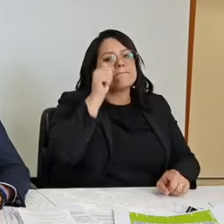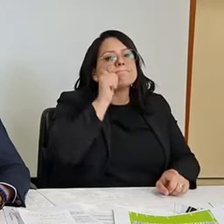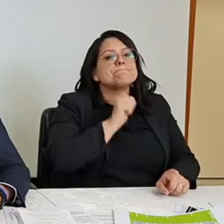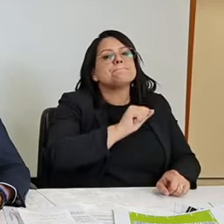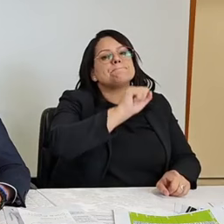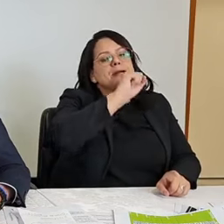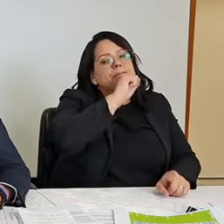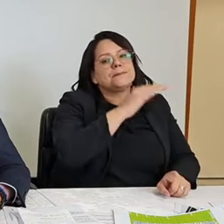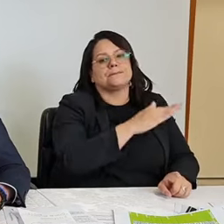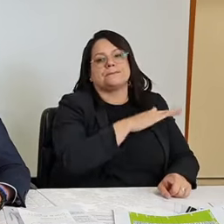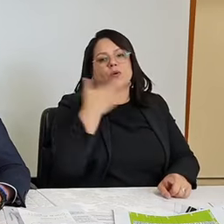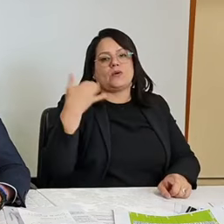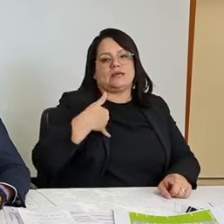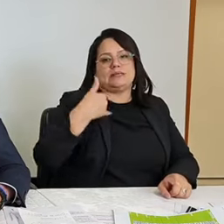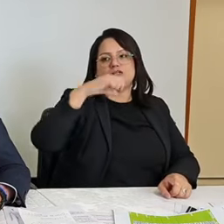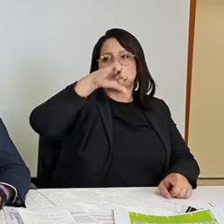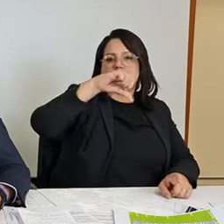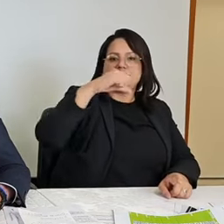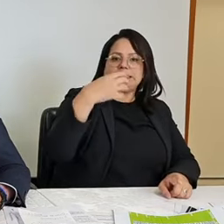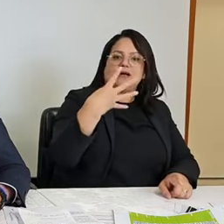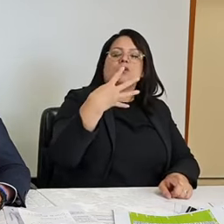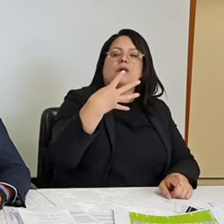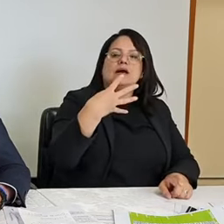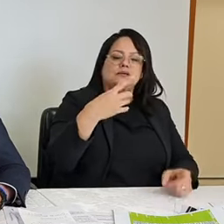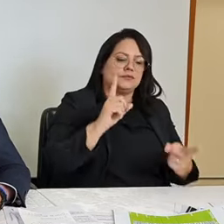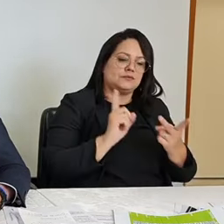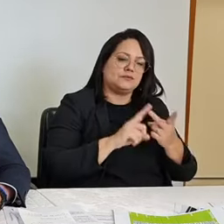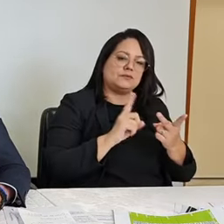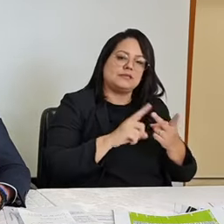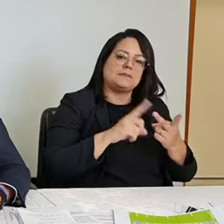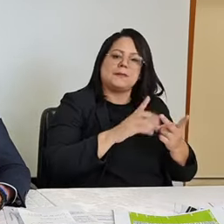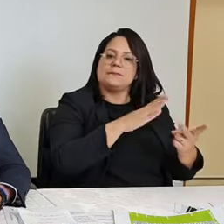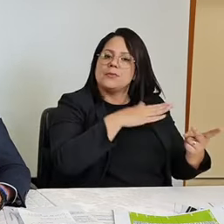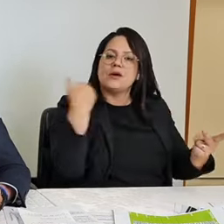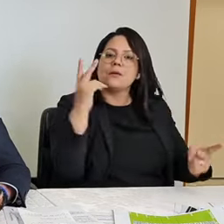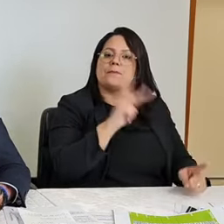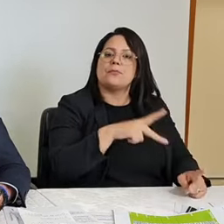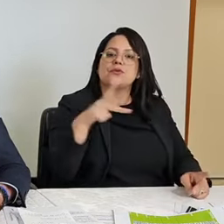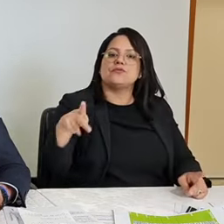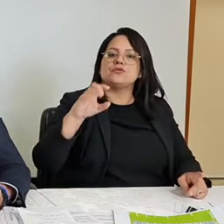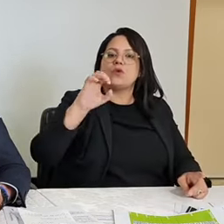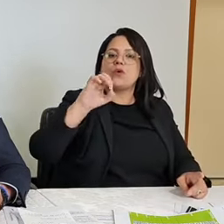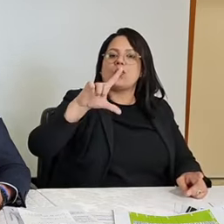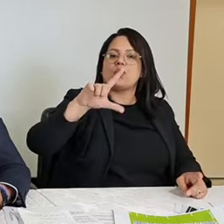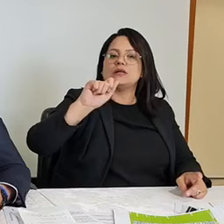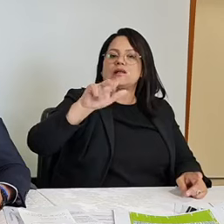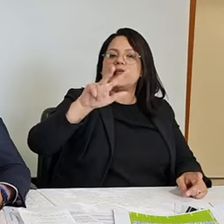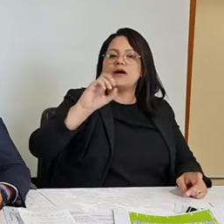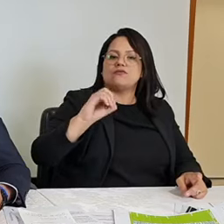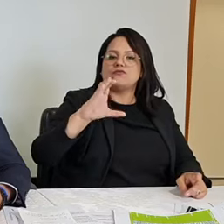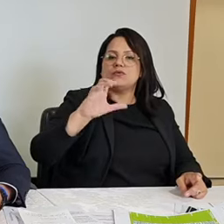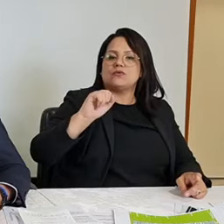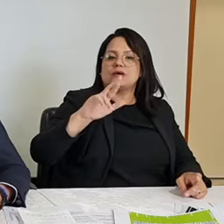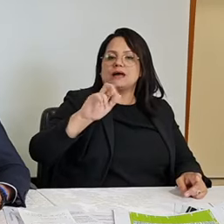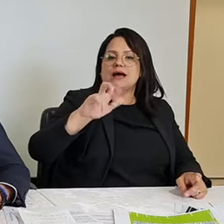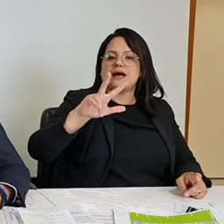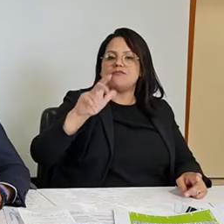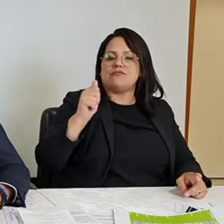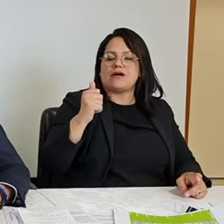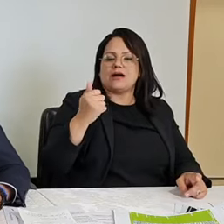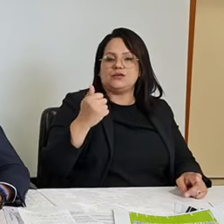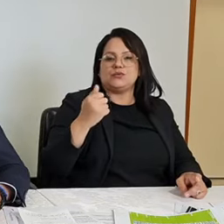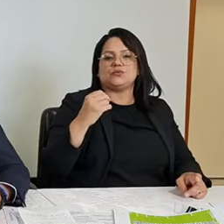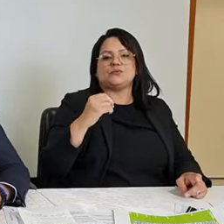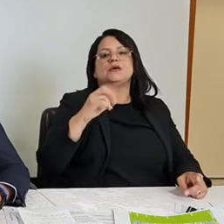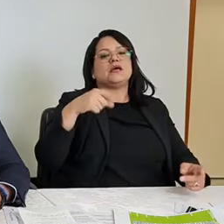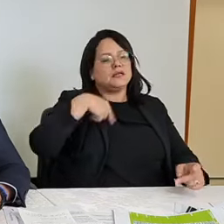mãe, Dona Olinda, com 94 anos, e também o passamento do professor Olavo de Carvalho, um grande pensador, um homem que